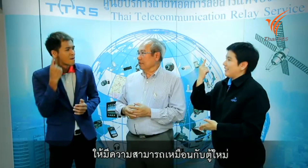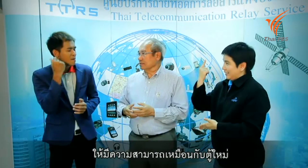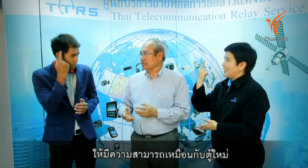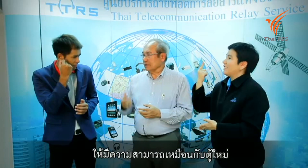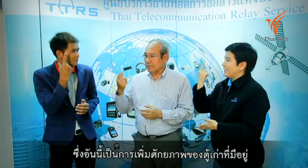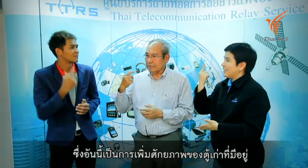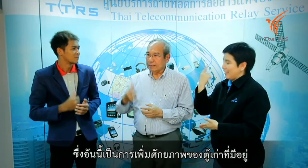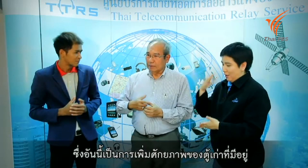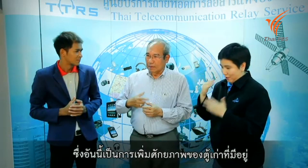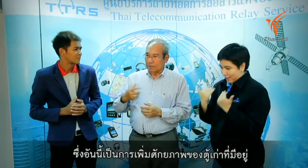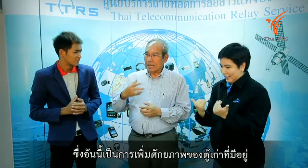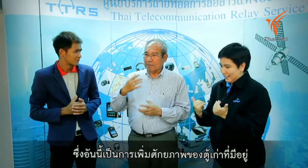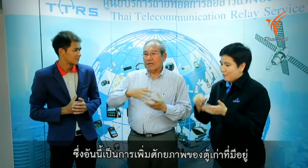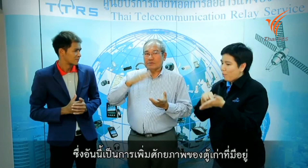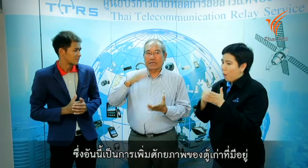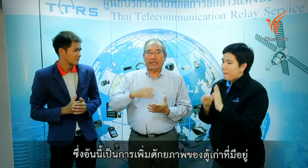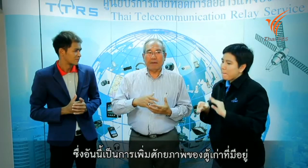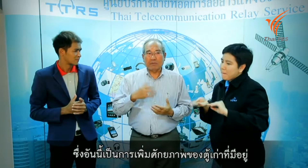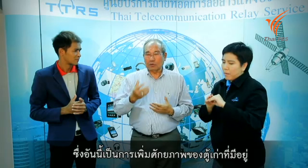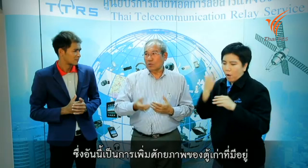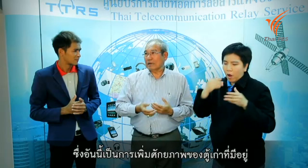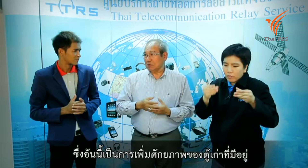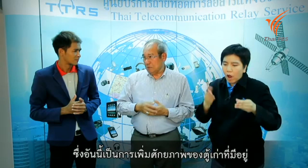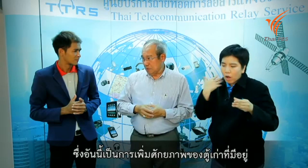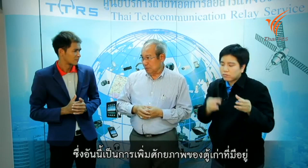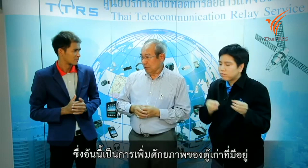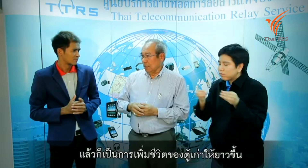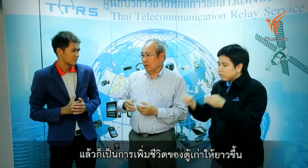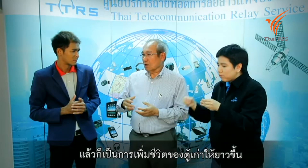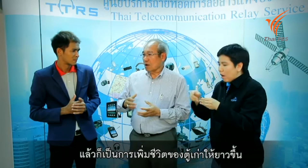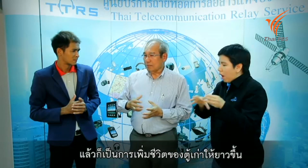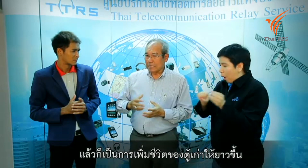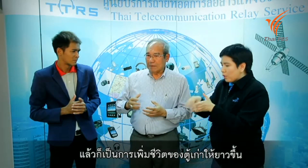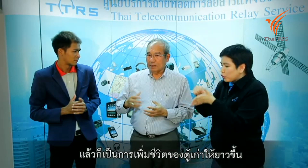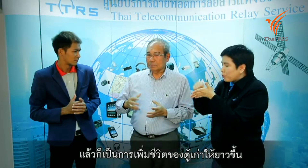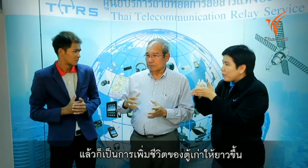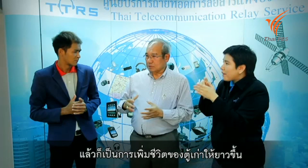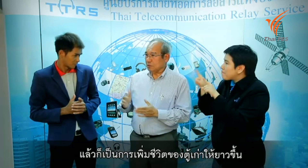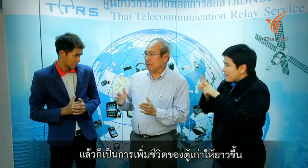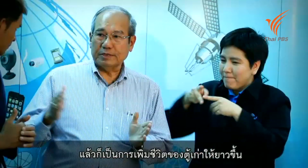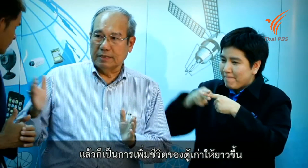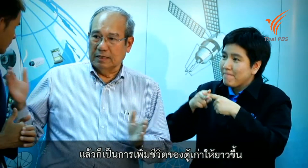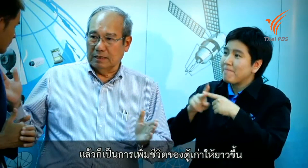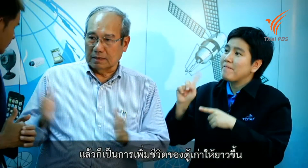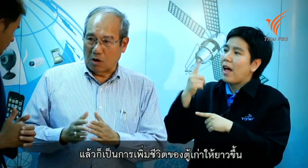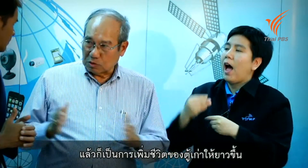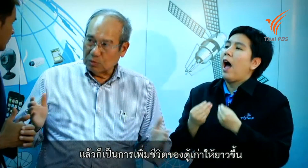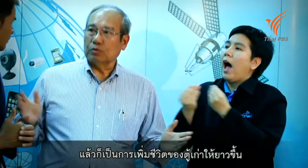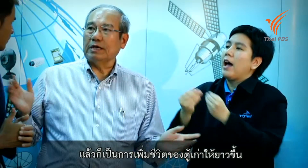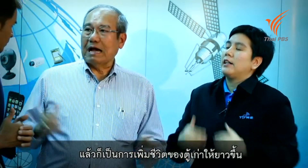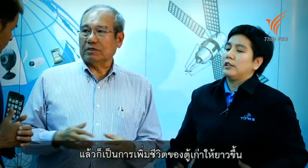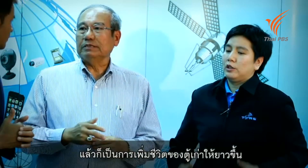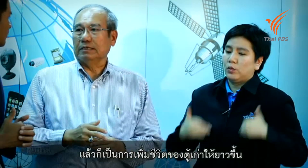ครับซึ่งอันนี้เป็นการเพิ่มศักยภาพของตู้เก่าที่มีอยู่แล้วก็เป็นการเพิ่มชีวิตของ